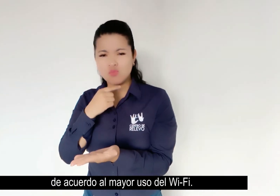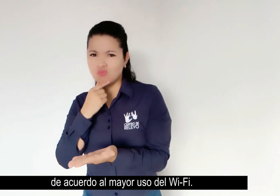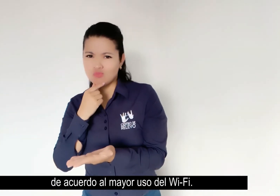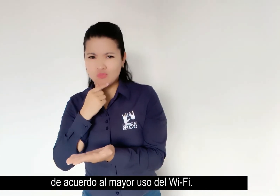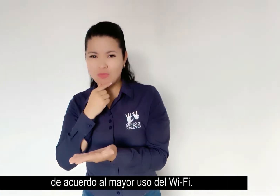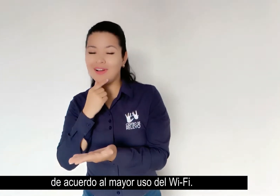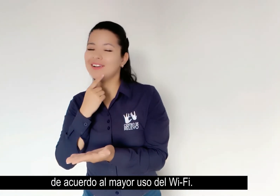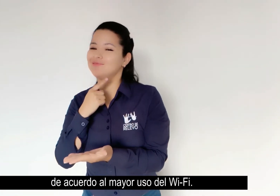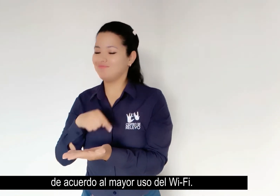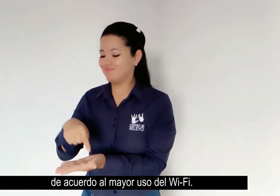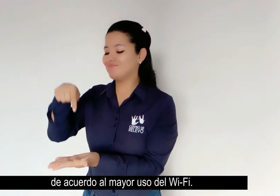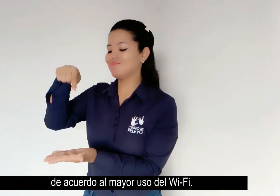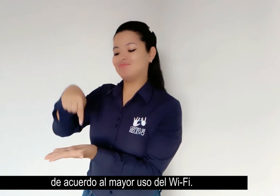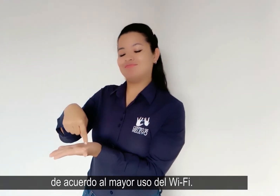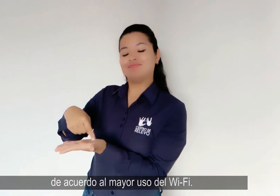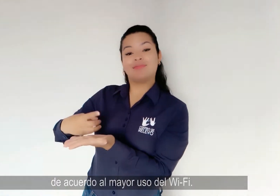uso de Wi-Fi.